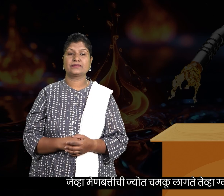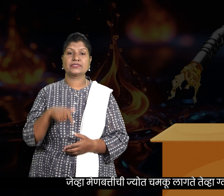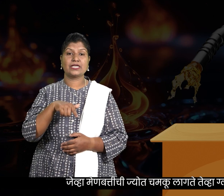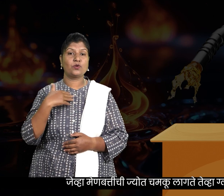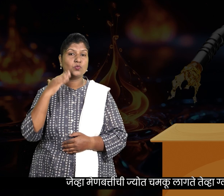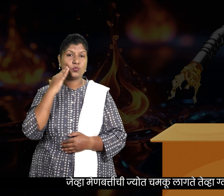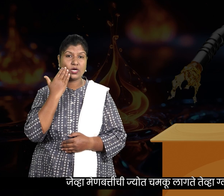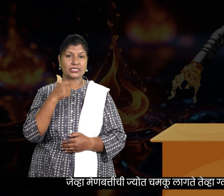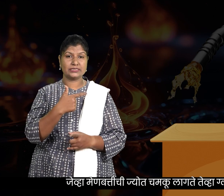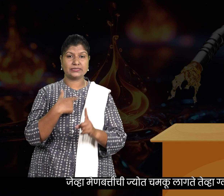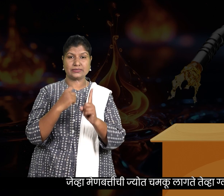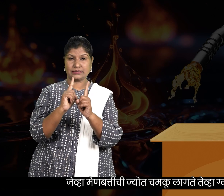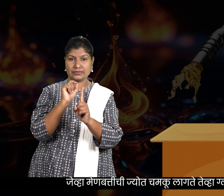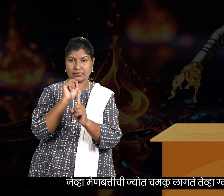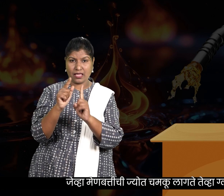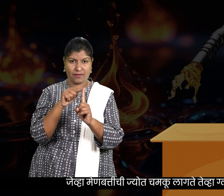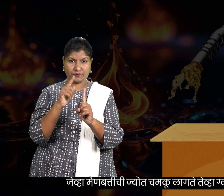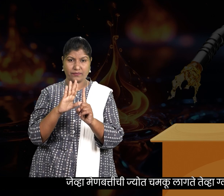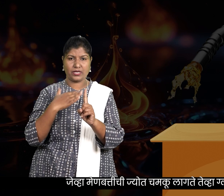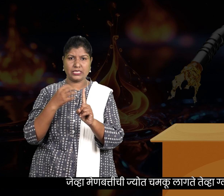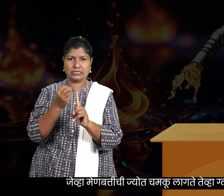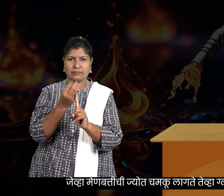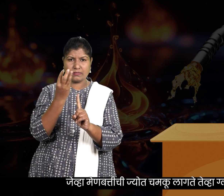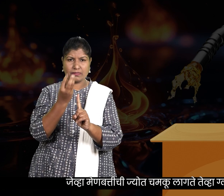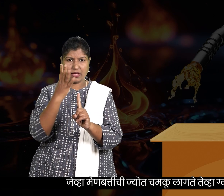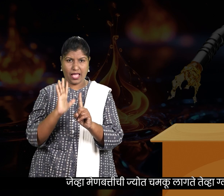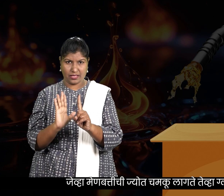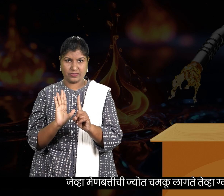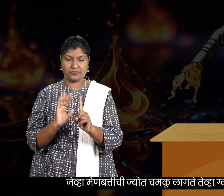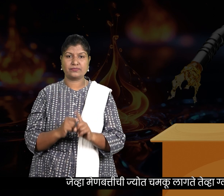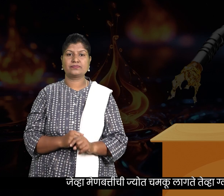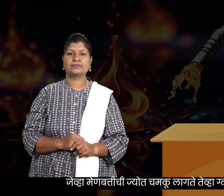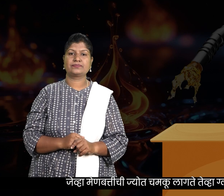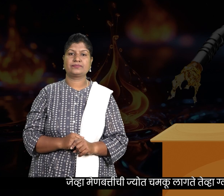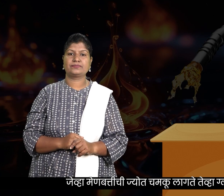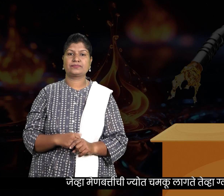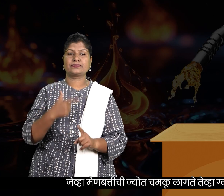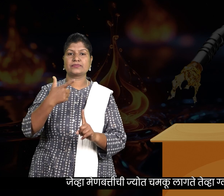जेव्हा मेणबत्तीची ज्योत चमकू लागते तेव्हा ग्लास काढा.